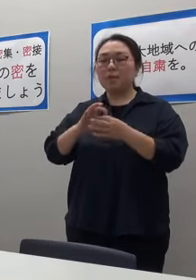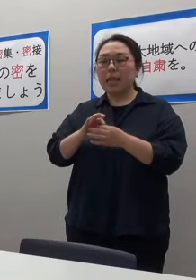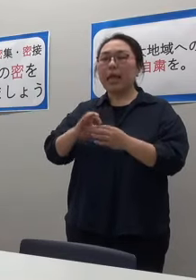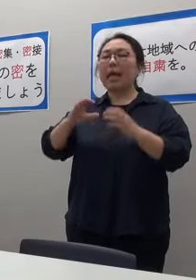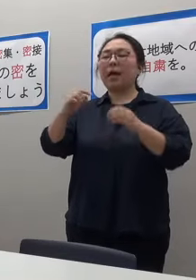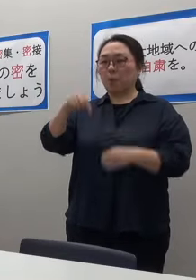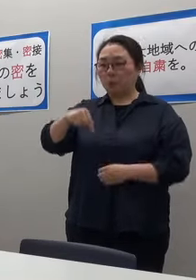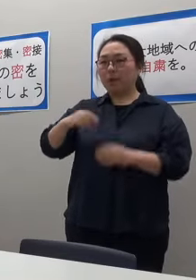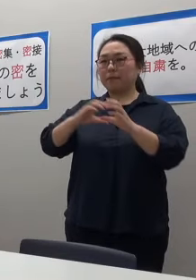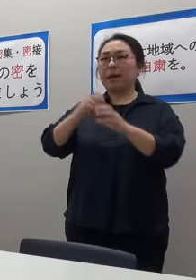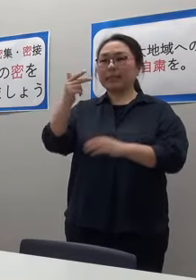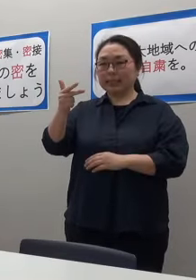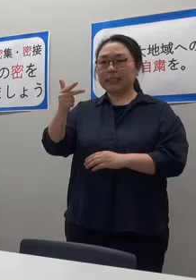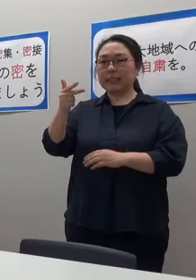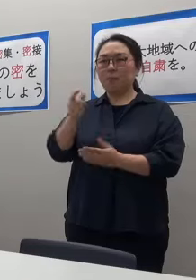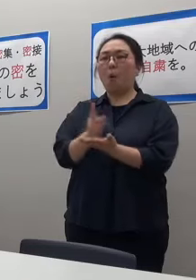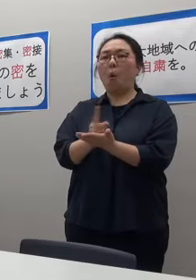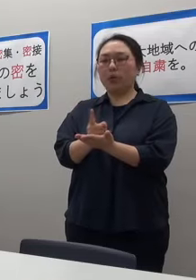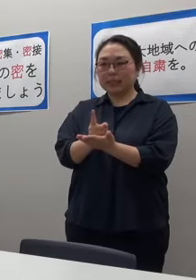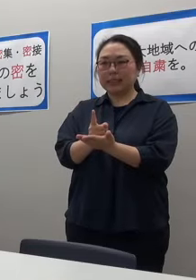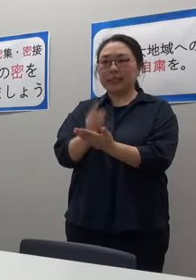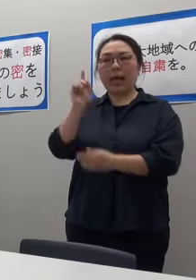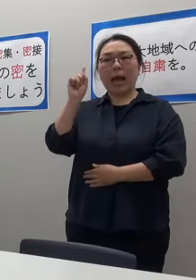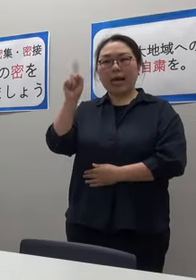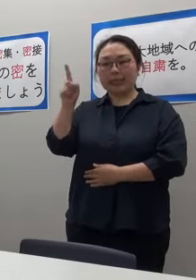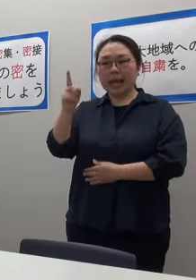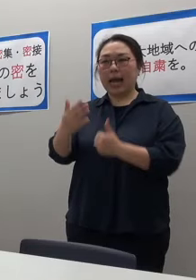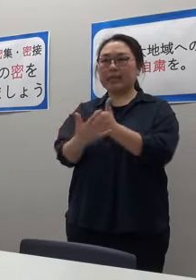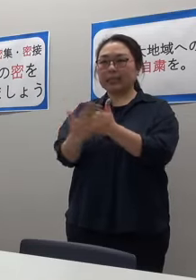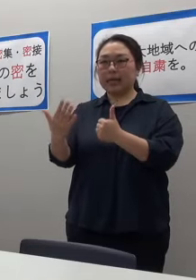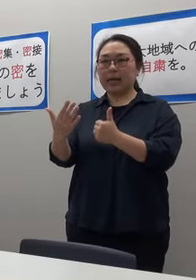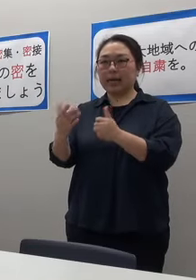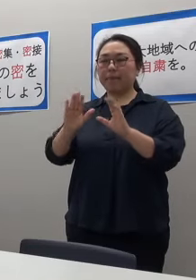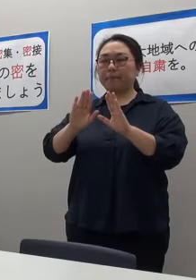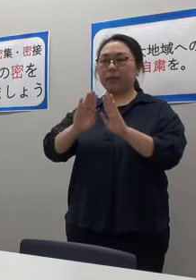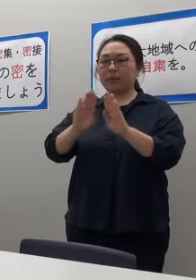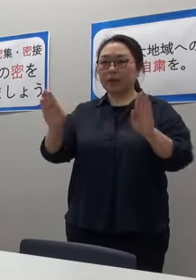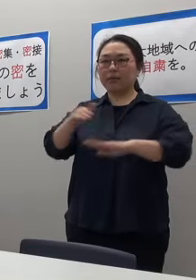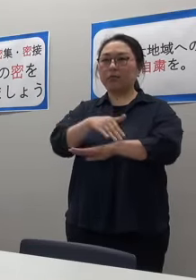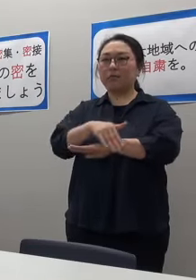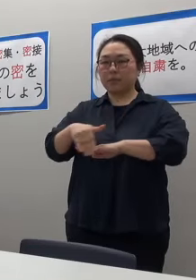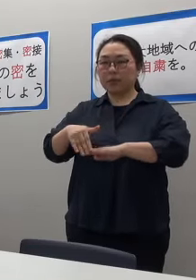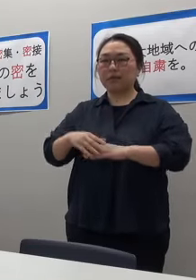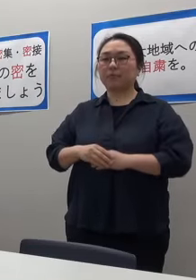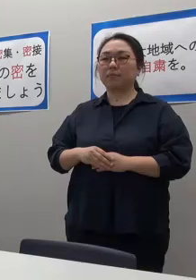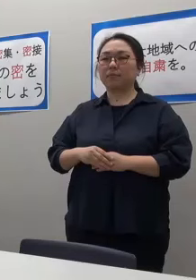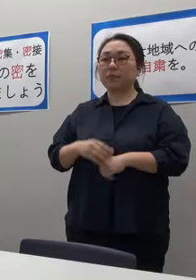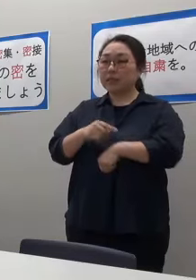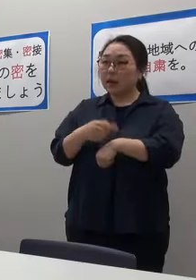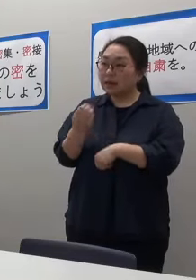ね、記者会見させていただく予定にはしております。 記者会見って何時から予定です